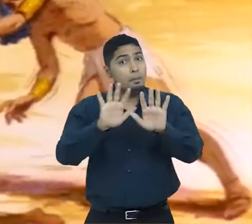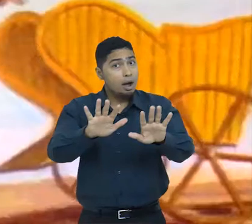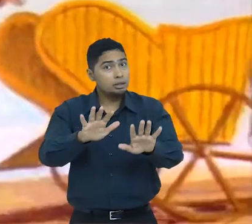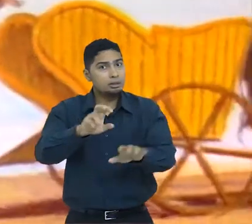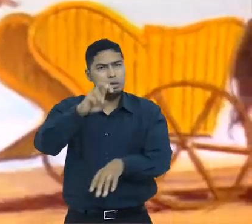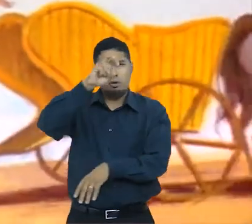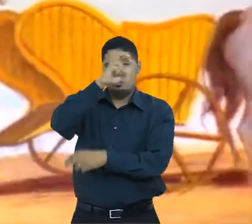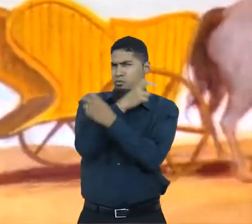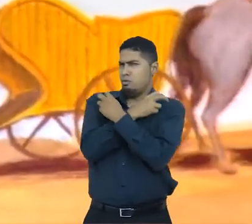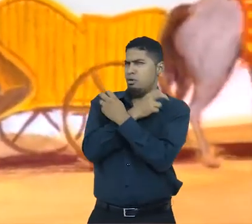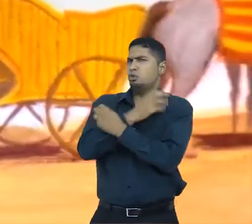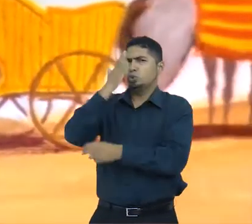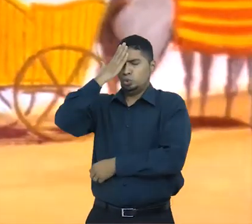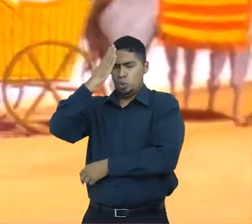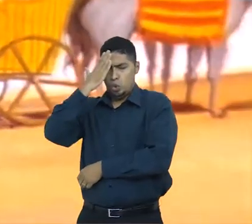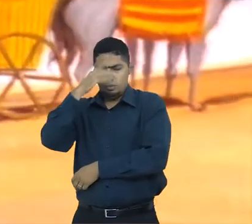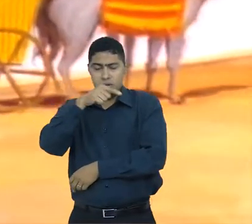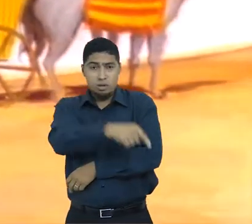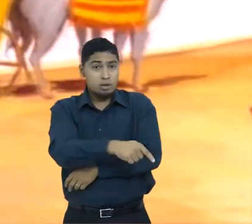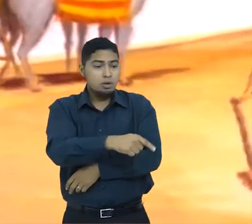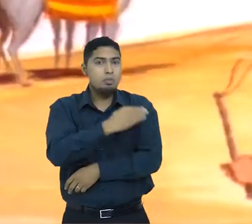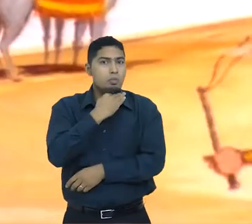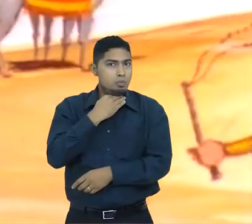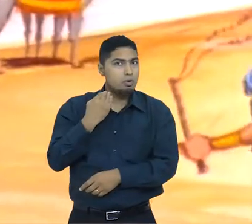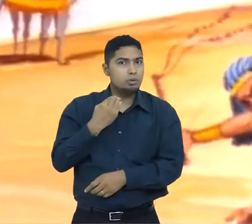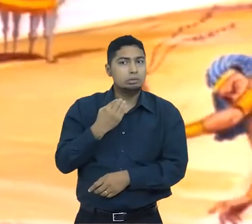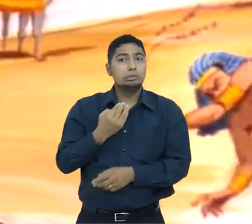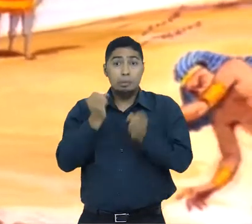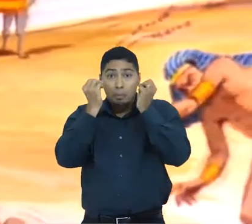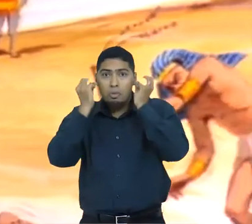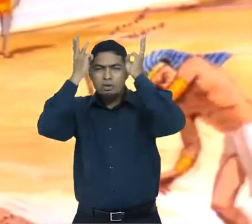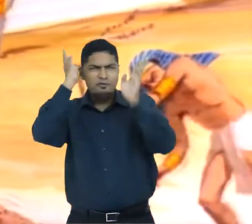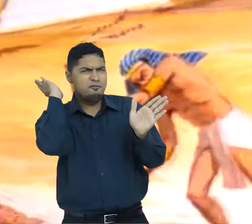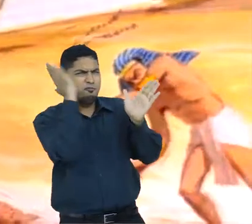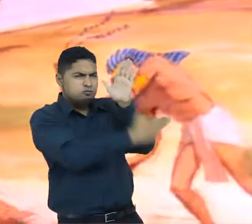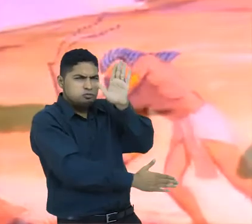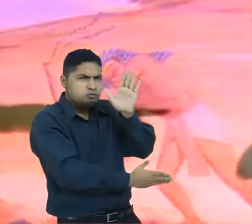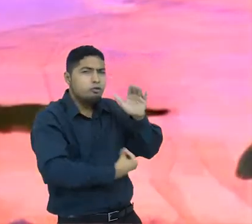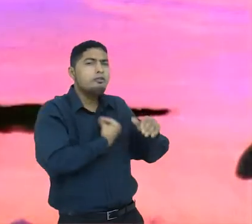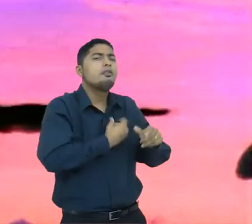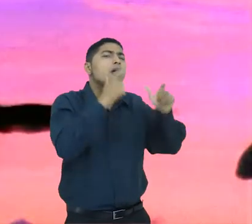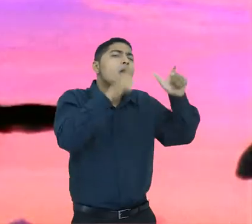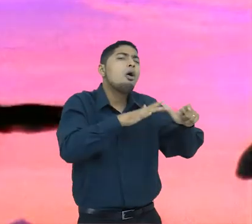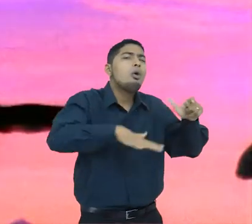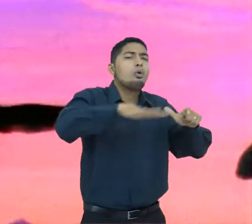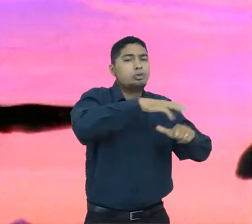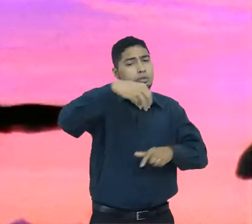No entanto, Faraó ficou sabendo da morte do egípcio. Então Moisés fugiu e foi viver em um lugar